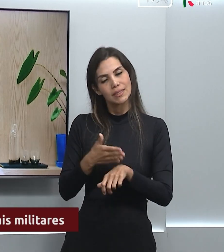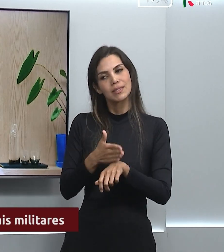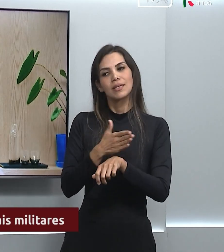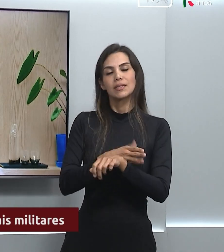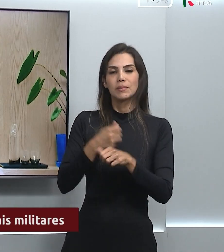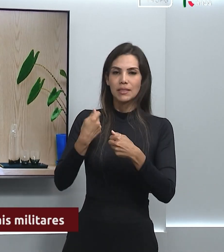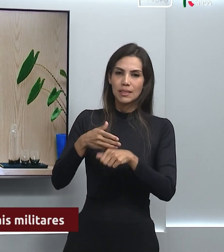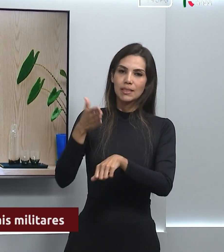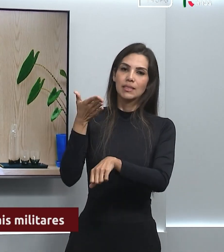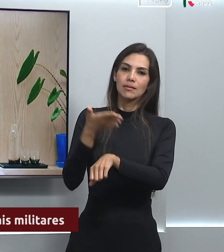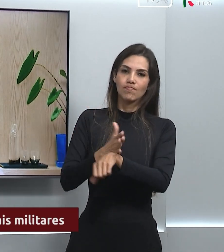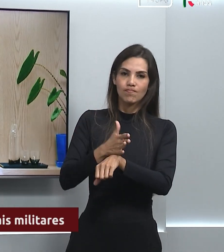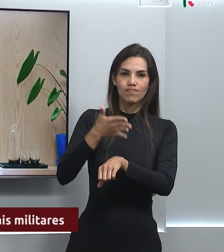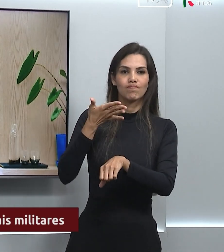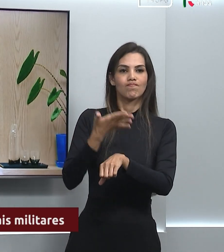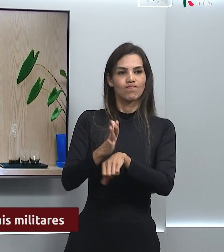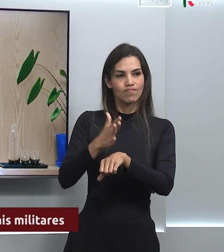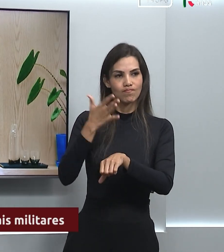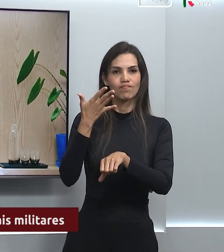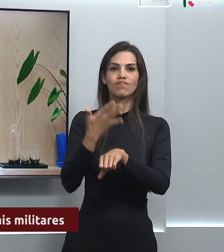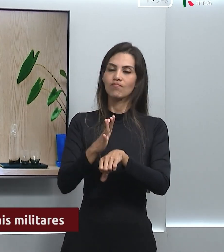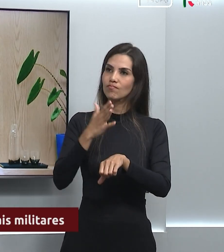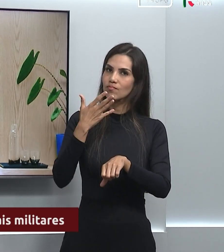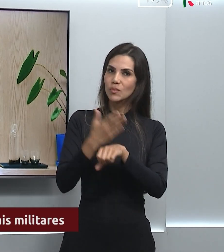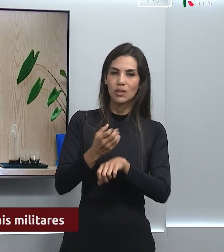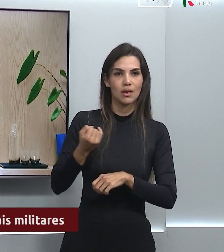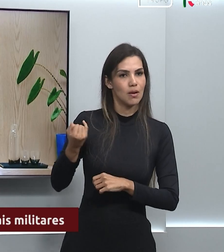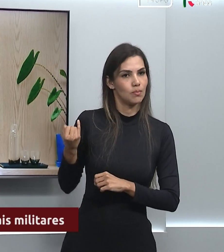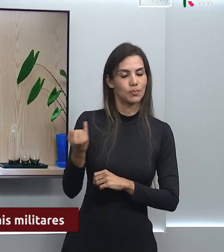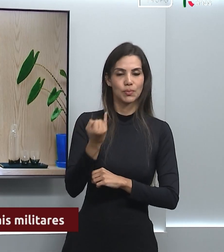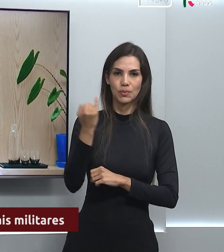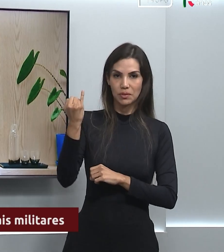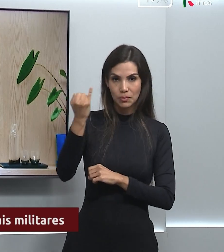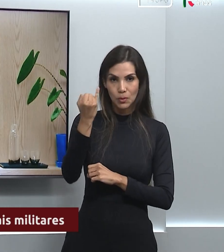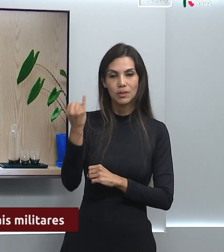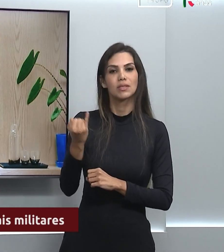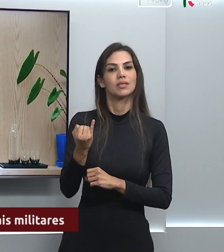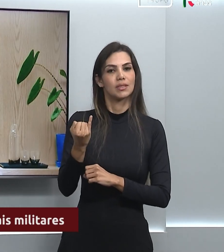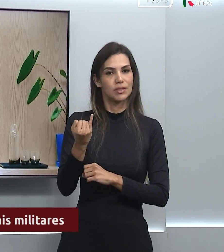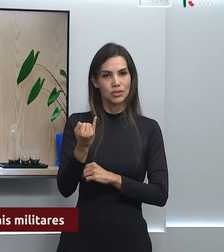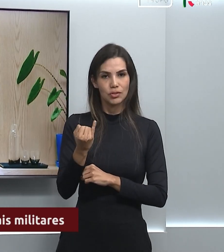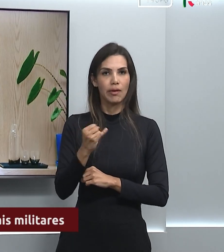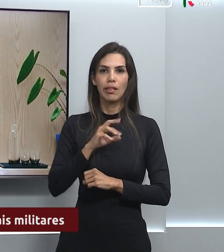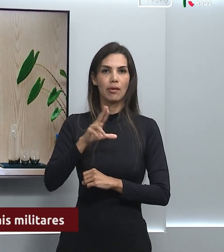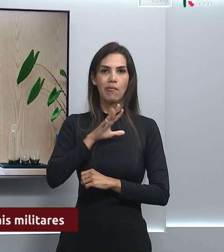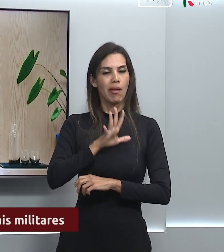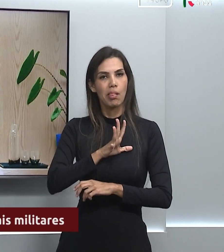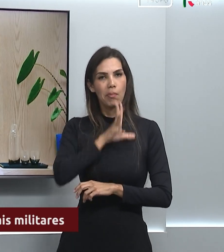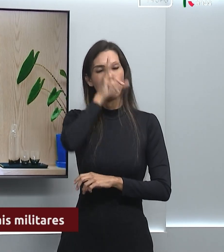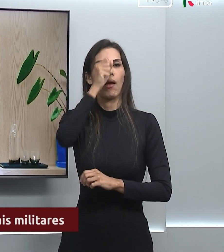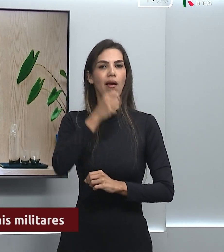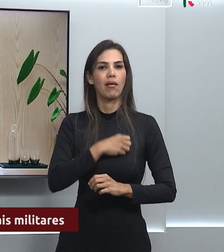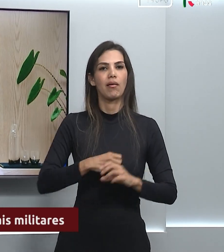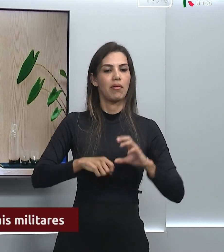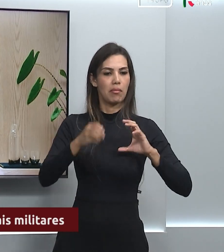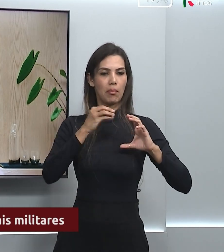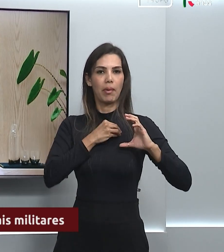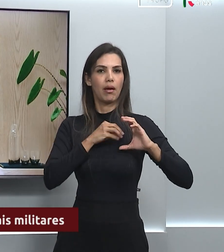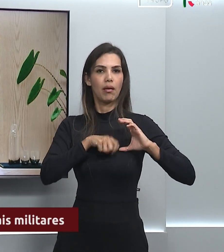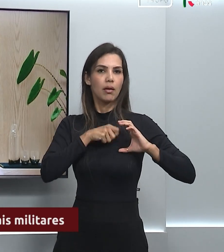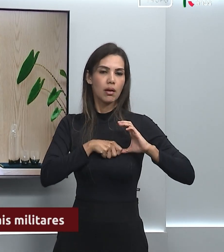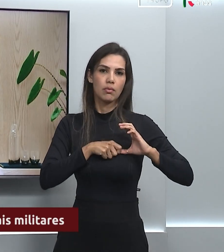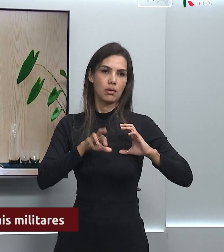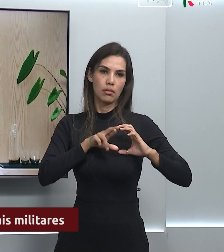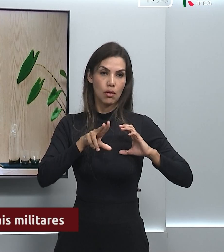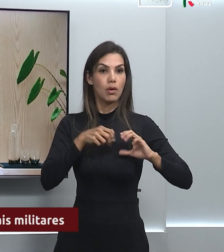é o treinamento que vai fazer com que as câmeras sejam boas ou mal utilizadas, né? Então,